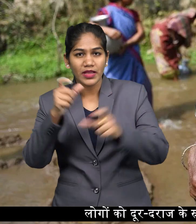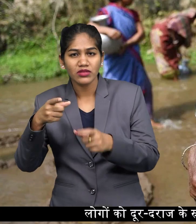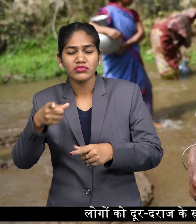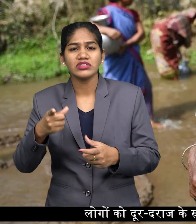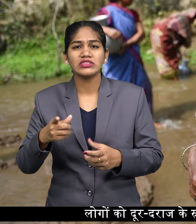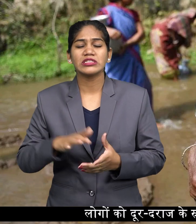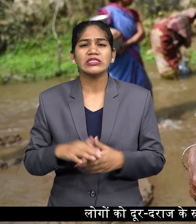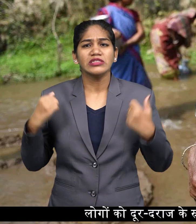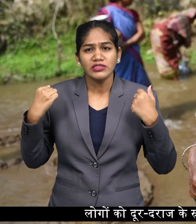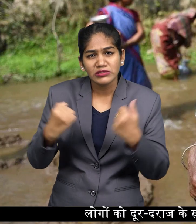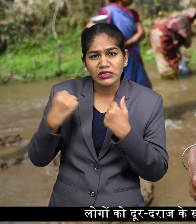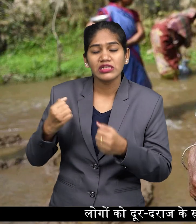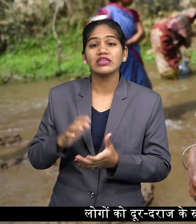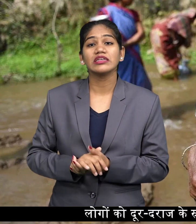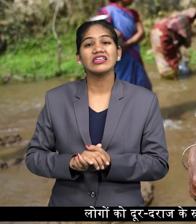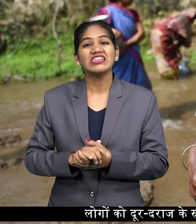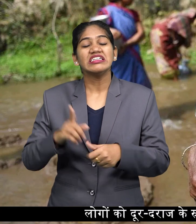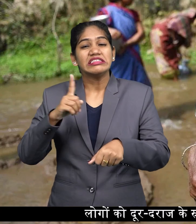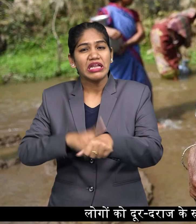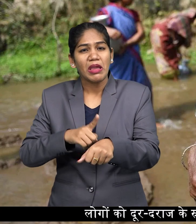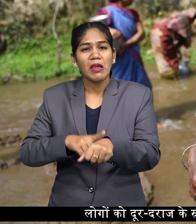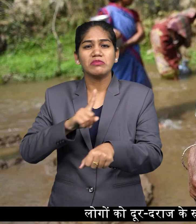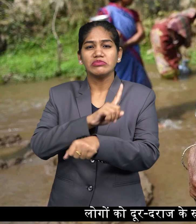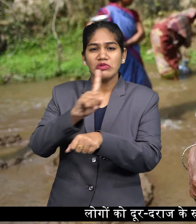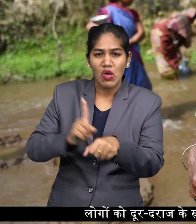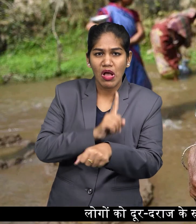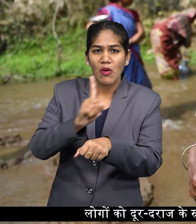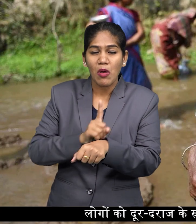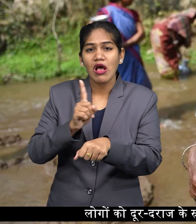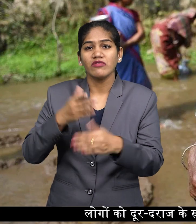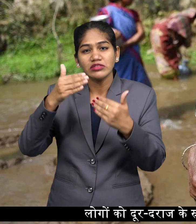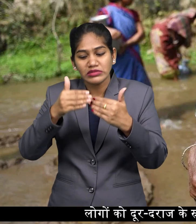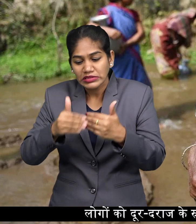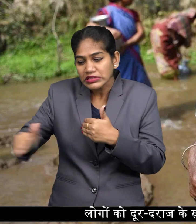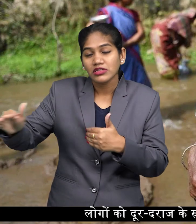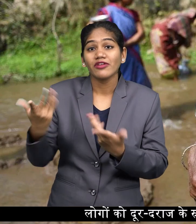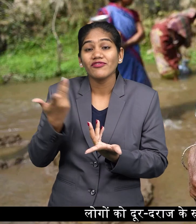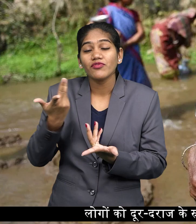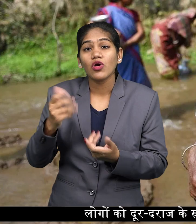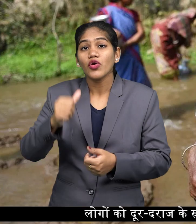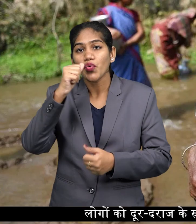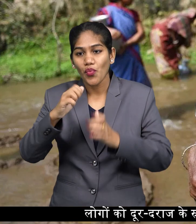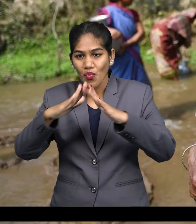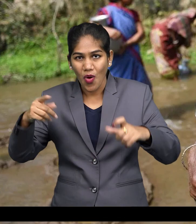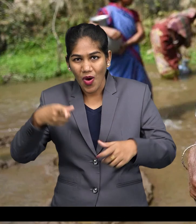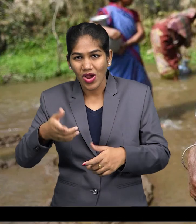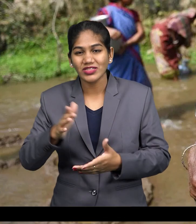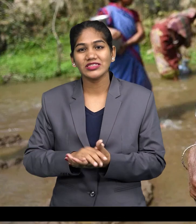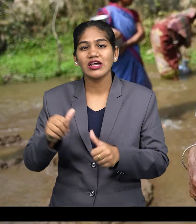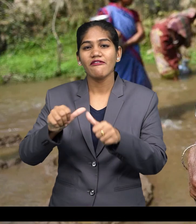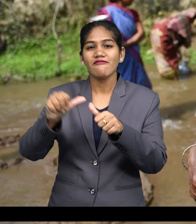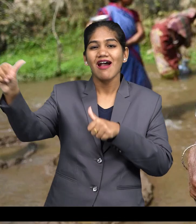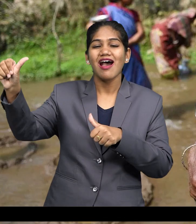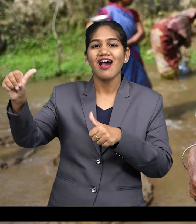लोगों को दूर दराज के स्रोतों से पानी लाने में काफ़ी समय खर्च करने के लिए